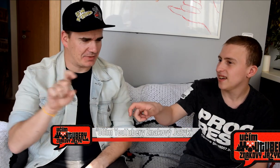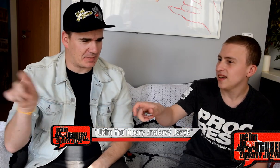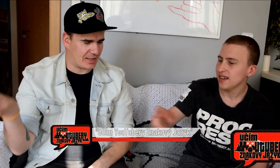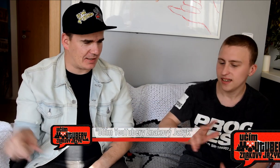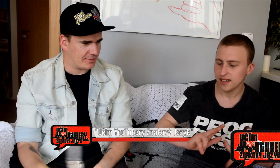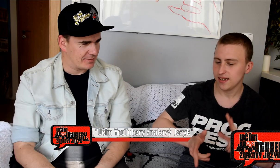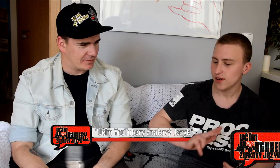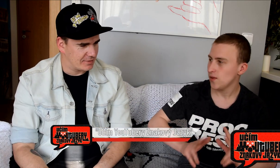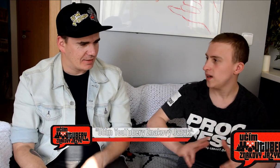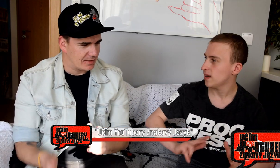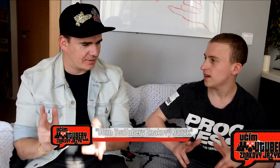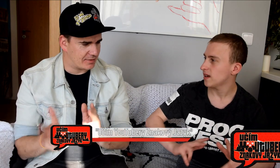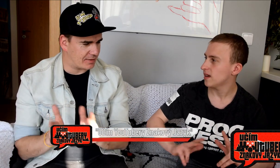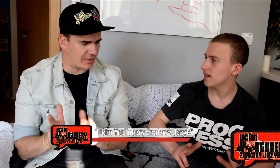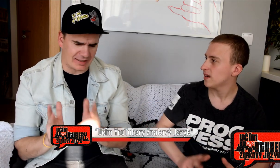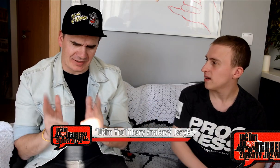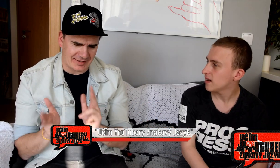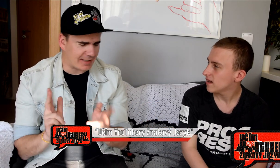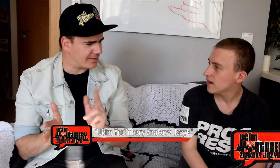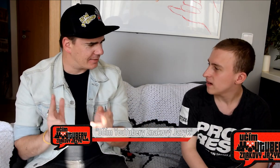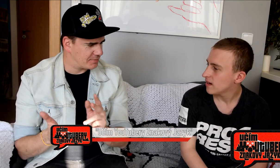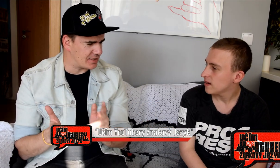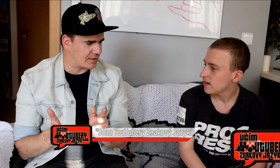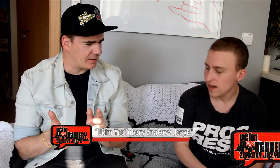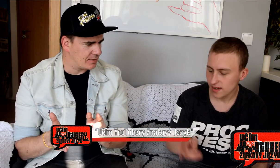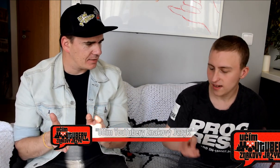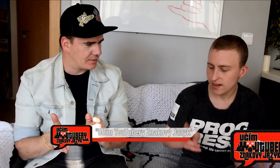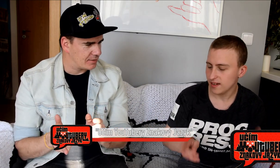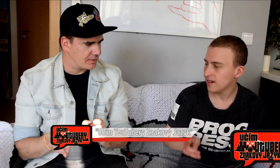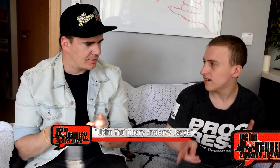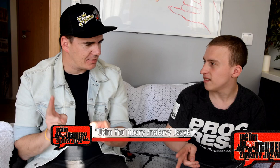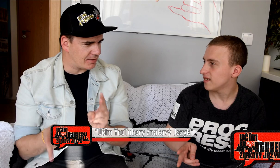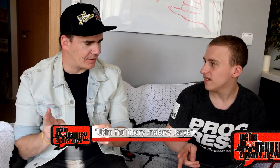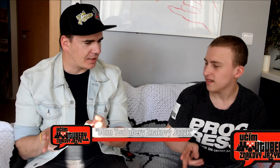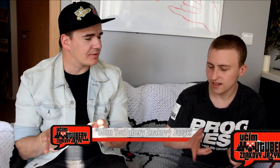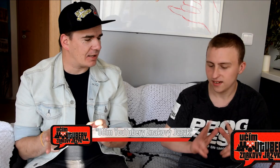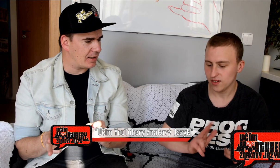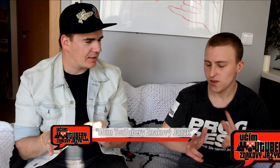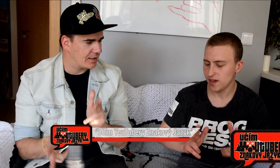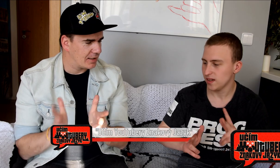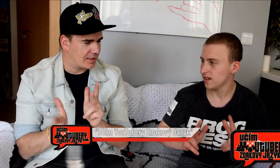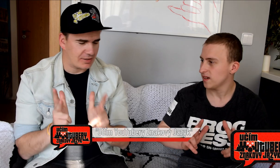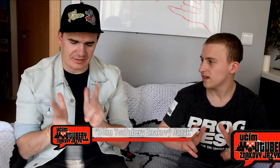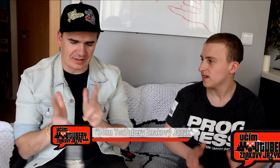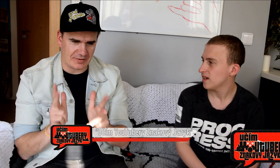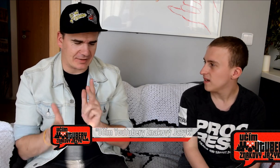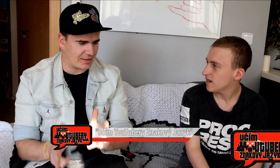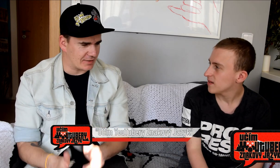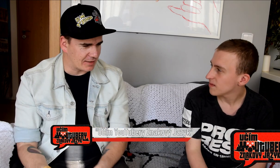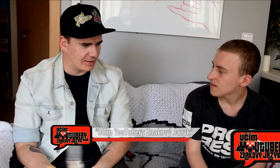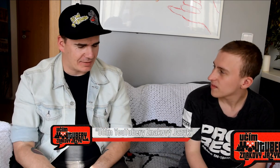YouTubery. Znakový jazyk. Ale tohle je sex, přece. Ne, sex je takhle. Jo, a tohle? Znakový jazyk. Jo, znakový jazyk je tohle. Dobře.